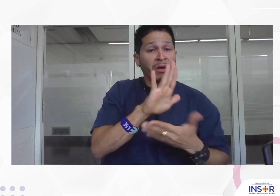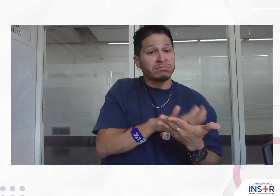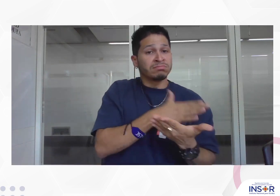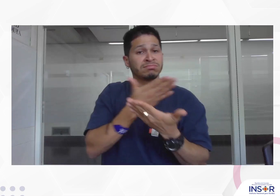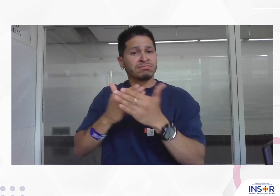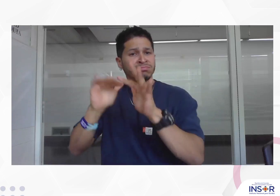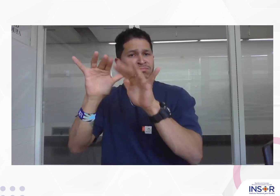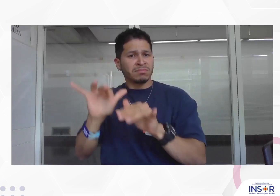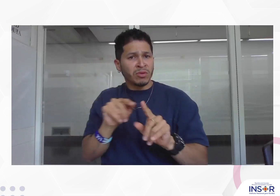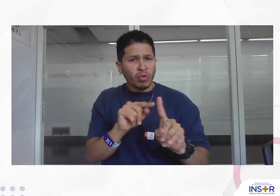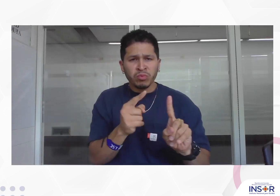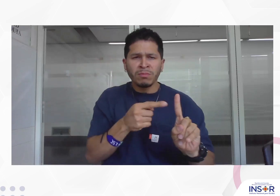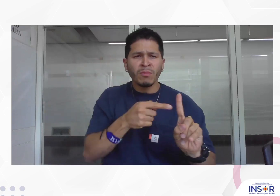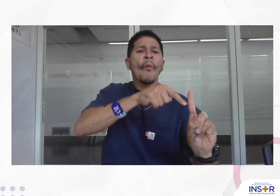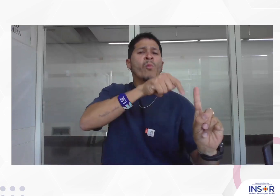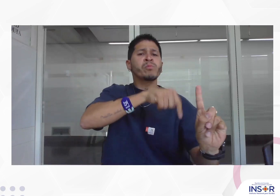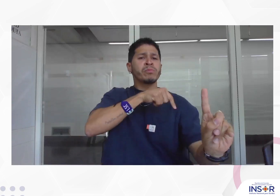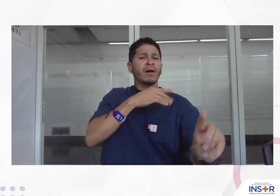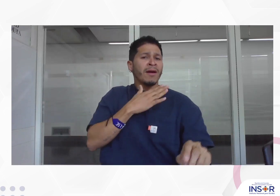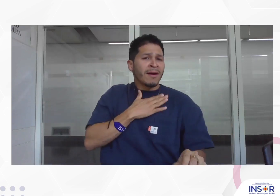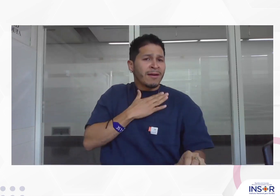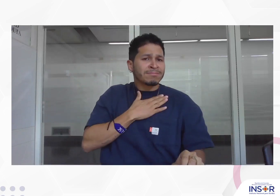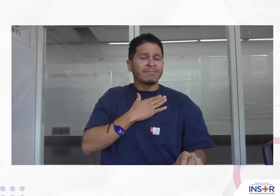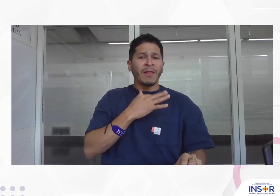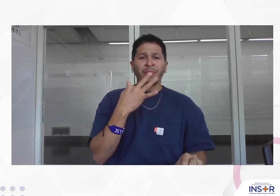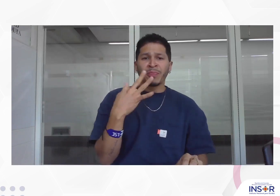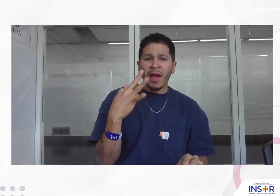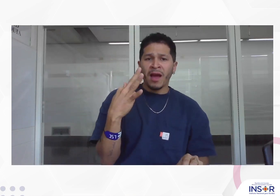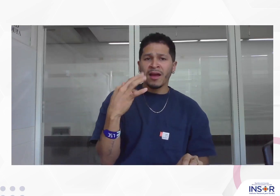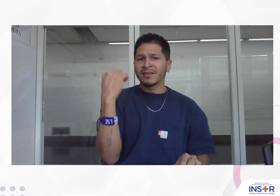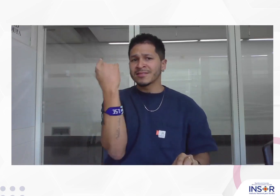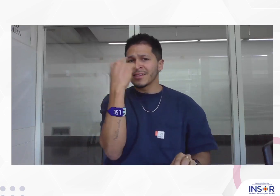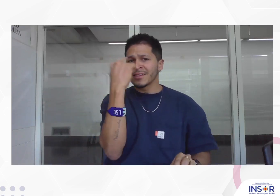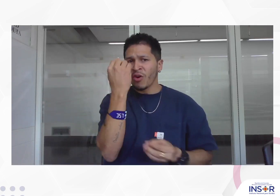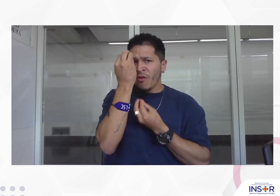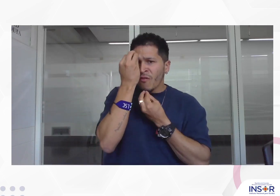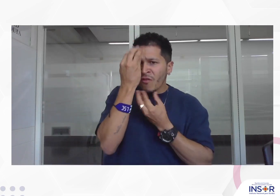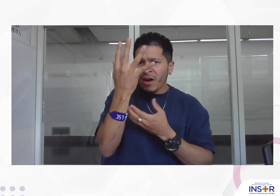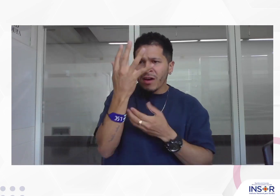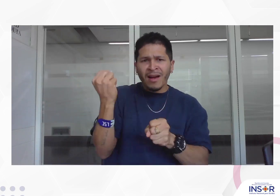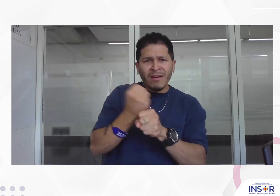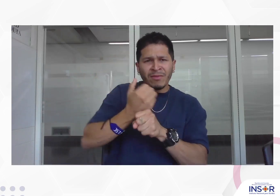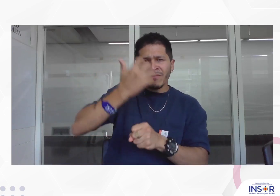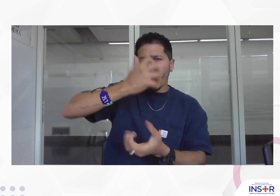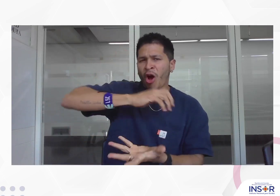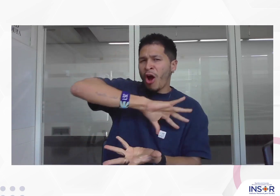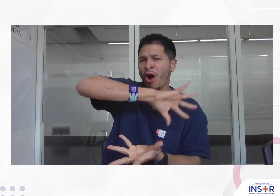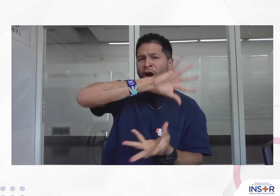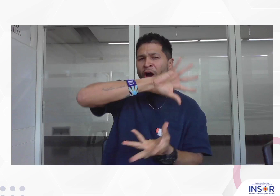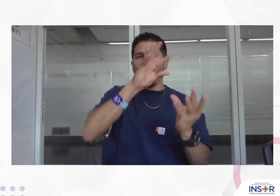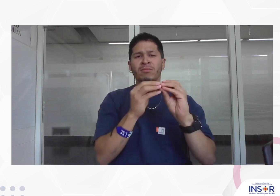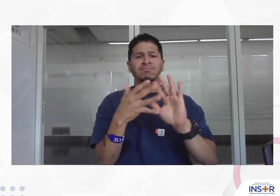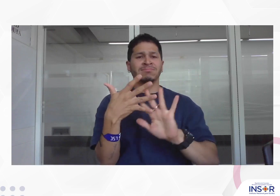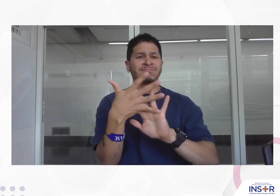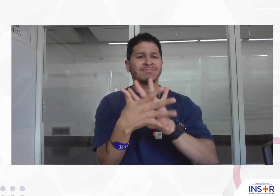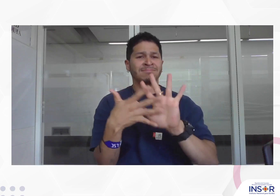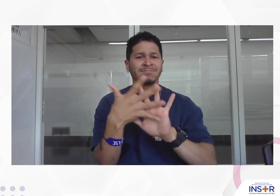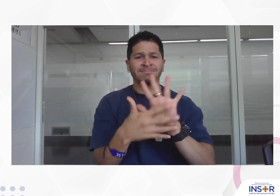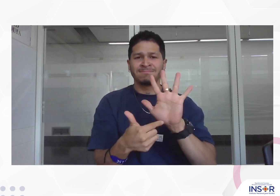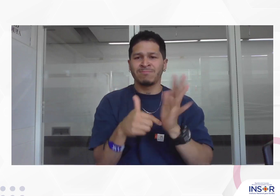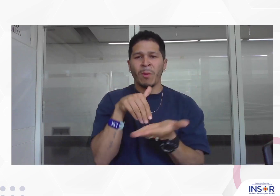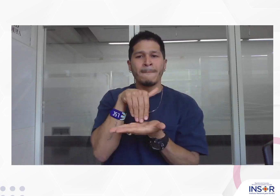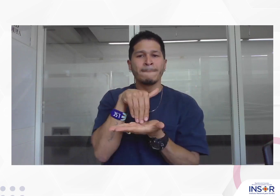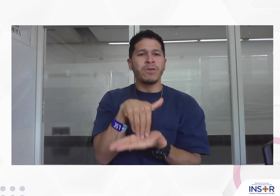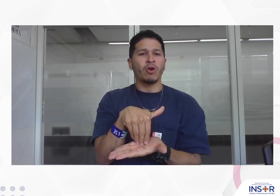de nuestra lengua de señas en estos procesos. Mi tesis fue originalmente hecha en lengua de señas, que después tuvo un proceso de traducción